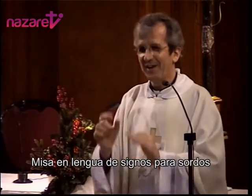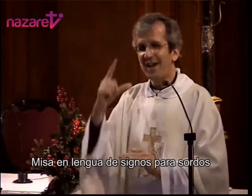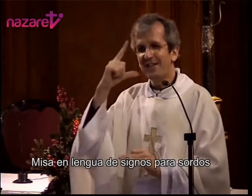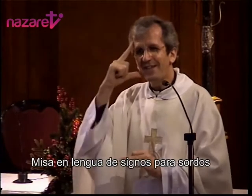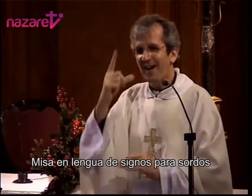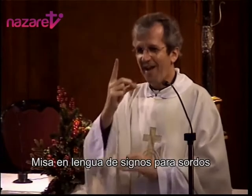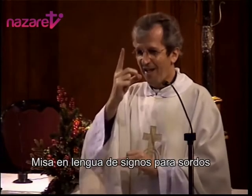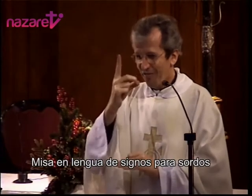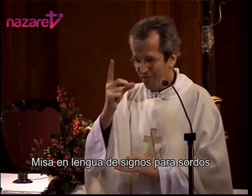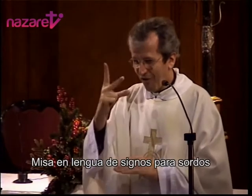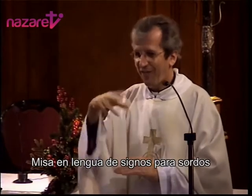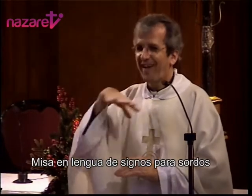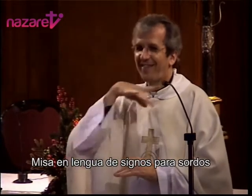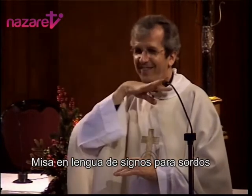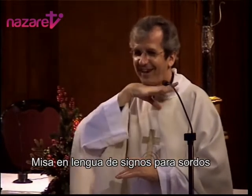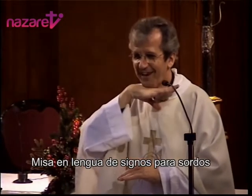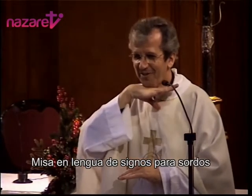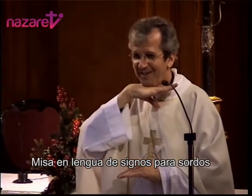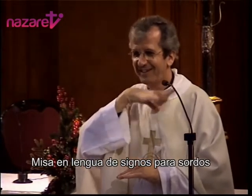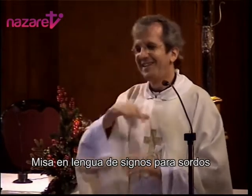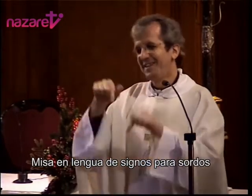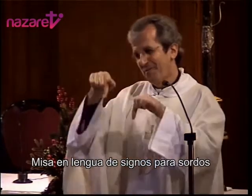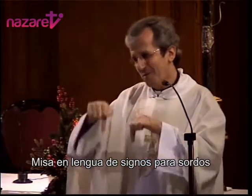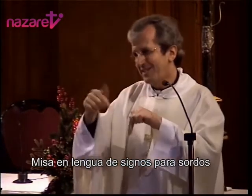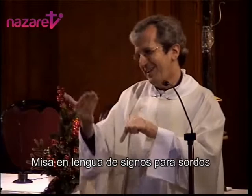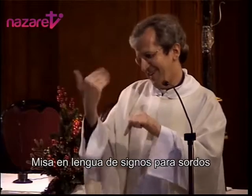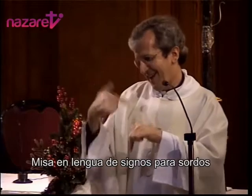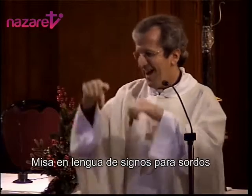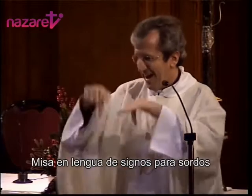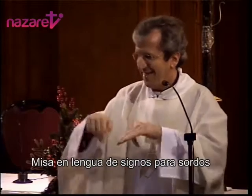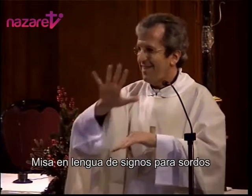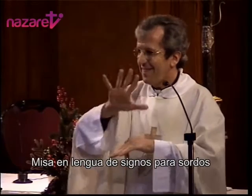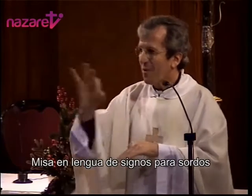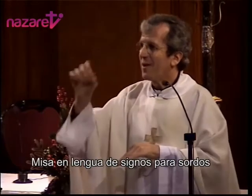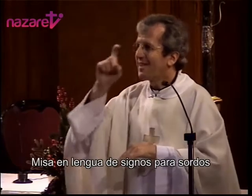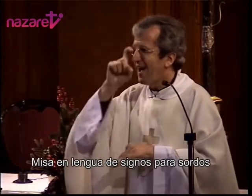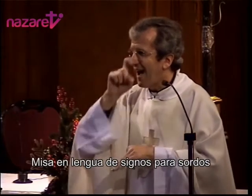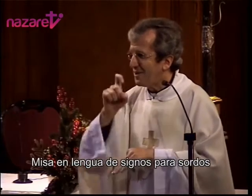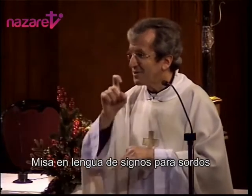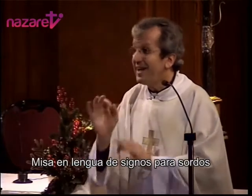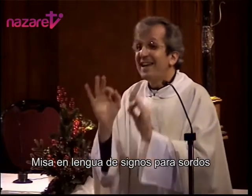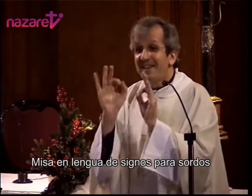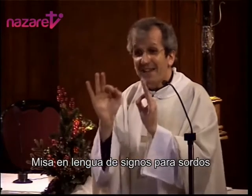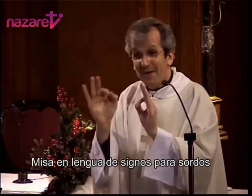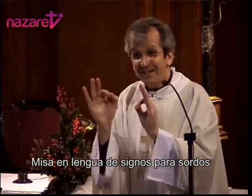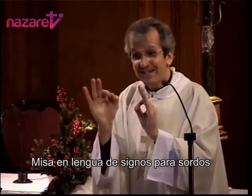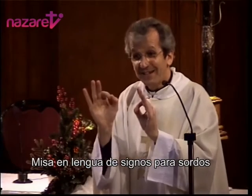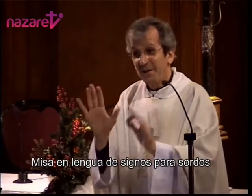el día 12 de enero, pues hace 50 años. Y además,